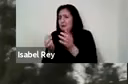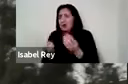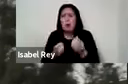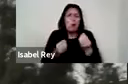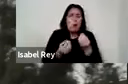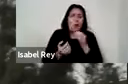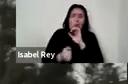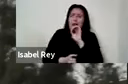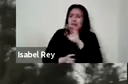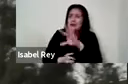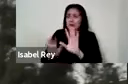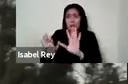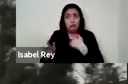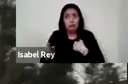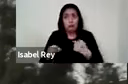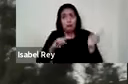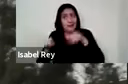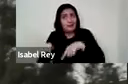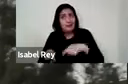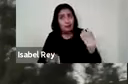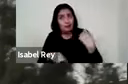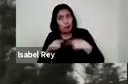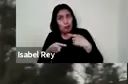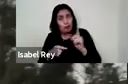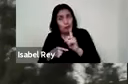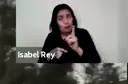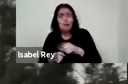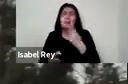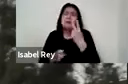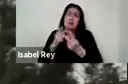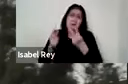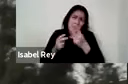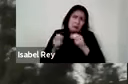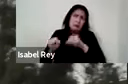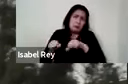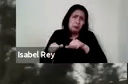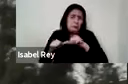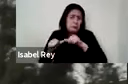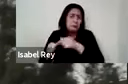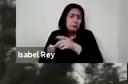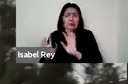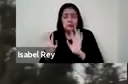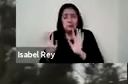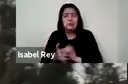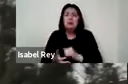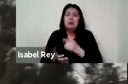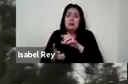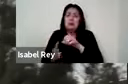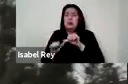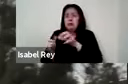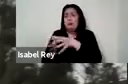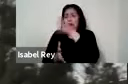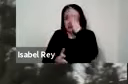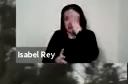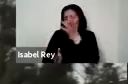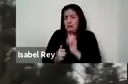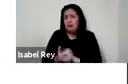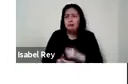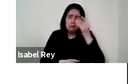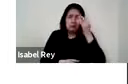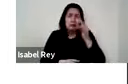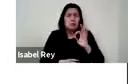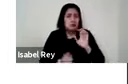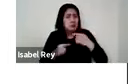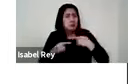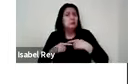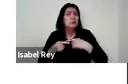mira, no voy a venir siempre, mis visitas van a ser prolongadas, empecemos a seguir aprendiendo. Creo que un